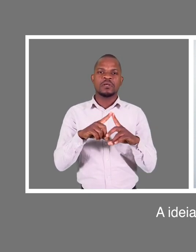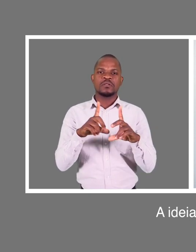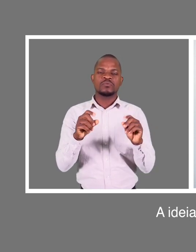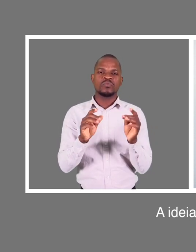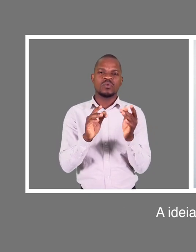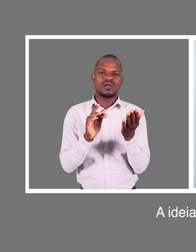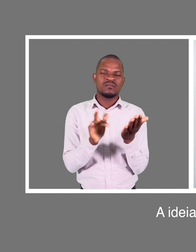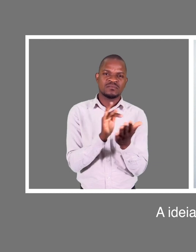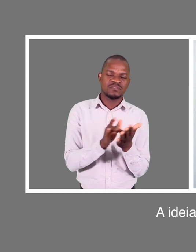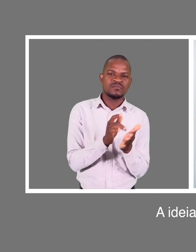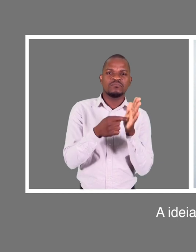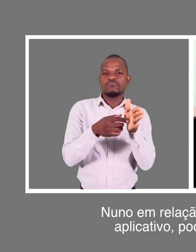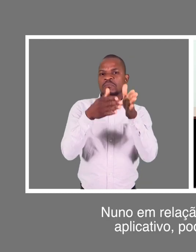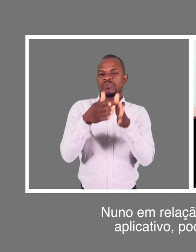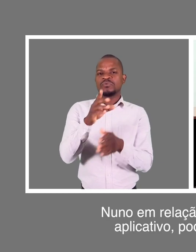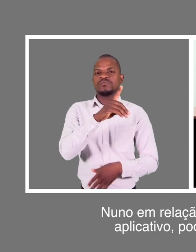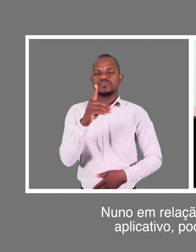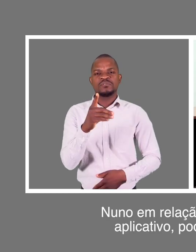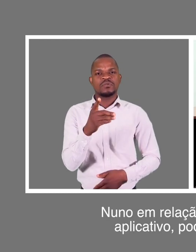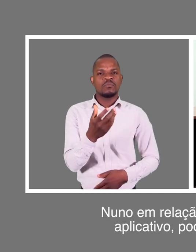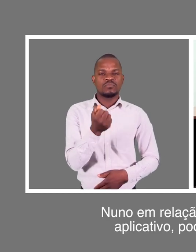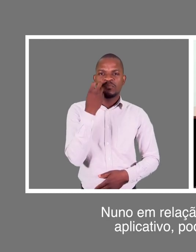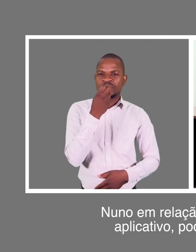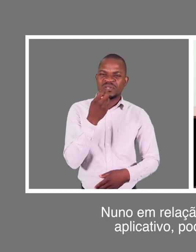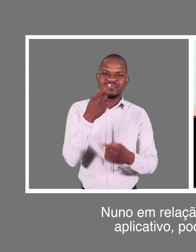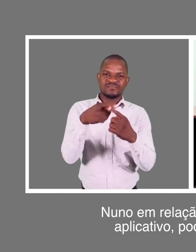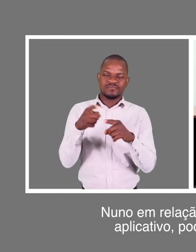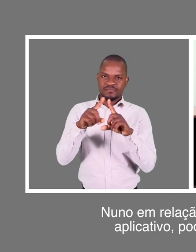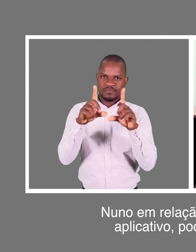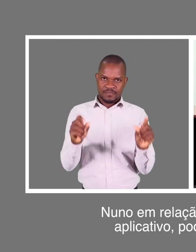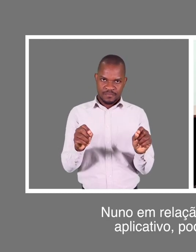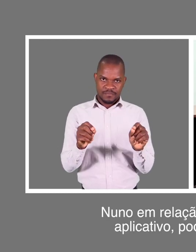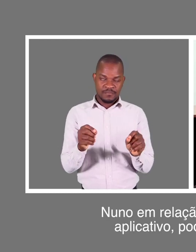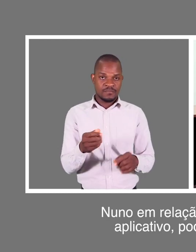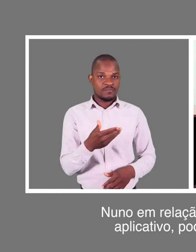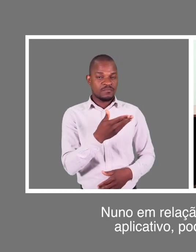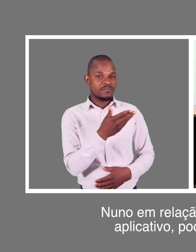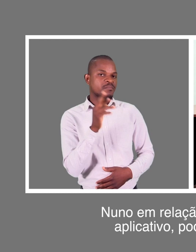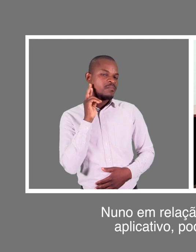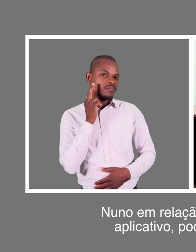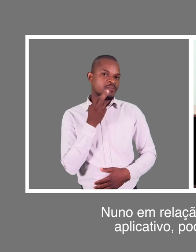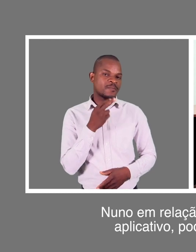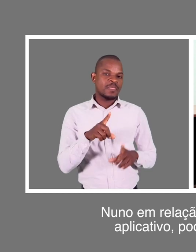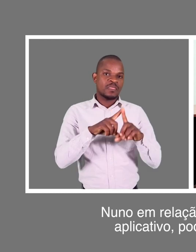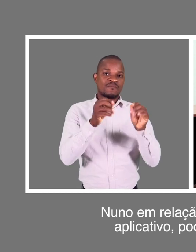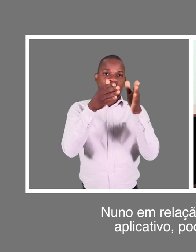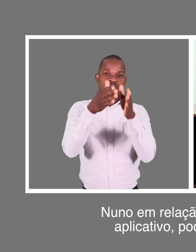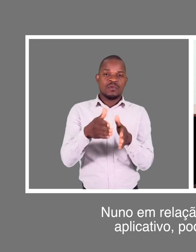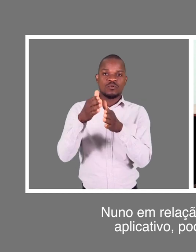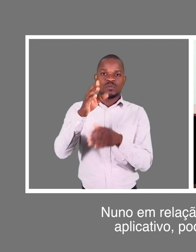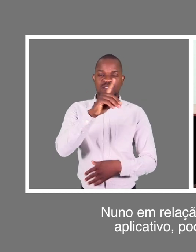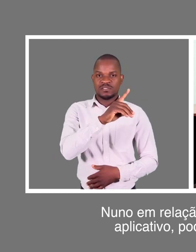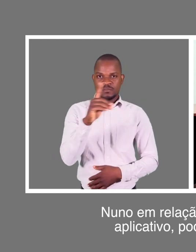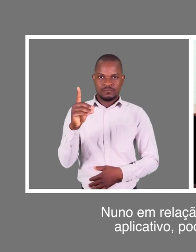Então, a ideia é mais ou menos esta. Em relação à área da deficiência, tens um aplicativo que as pessoas com